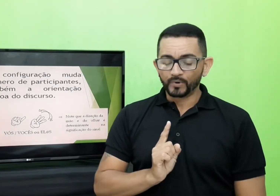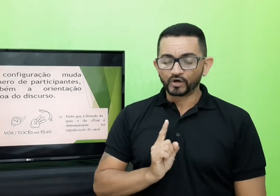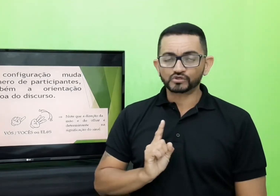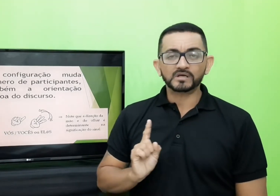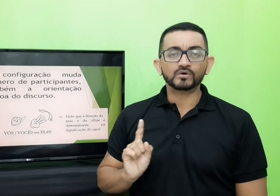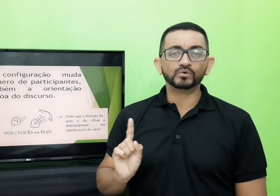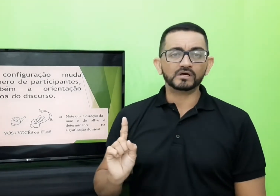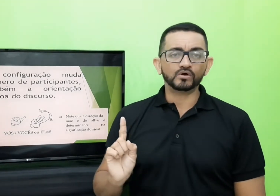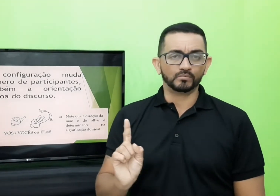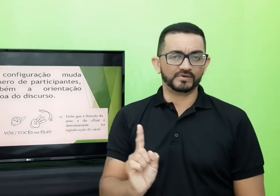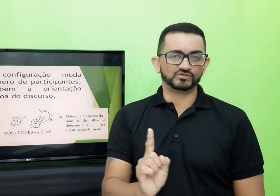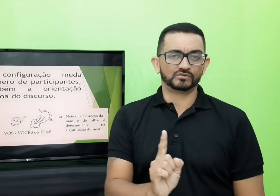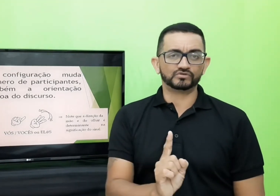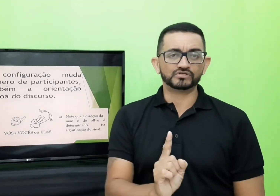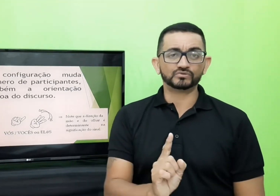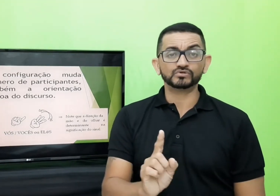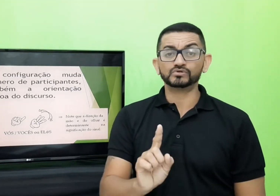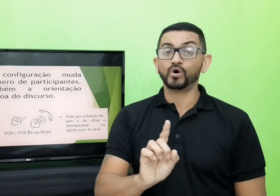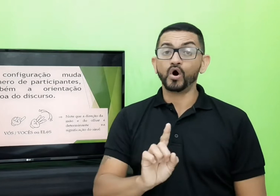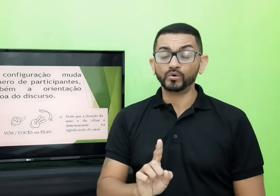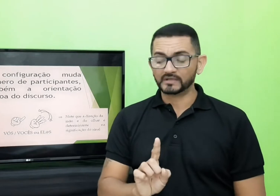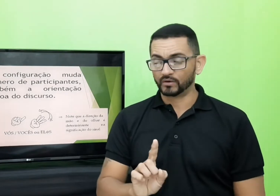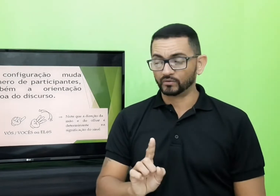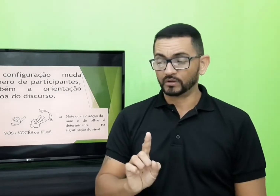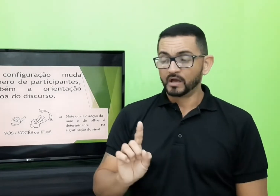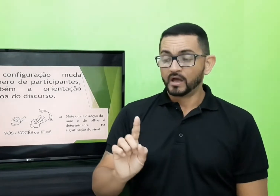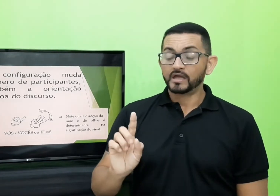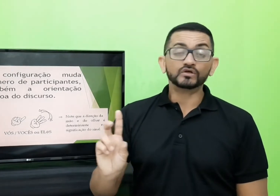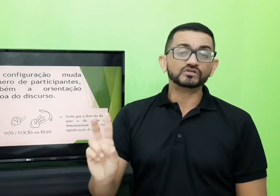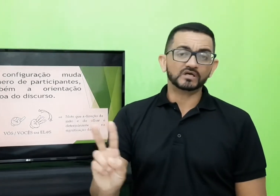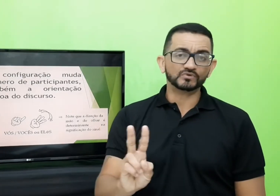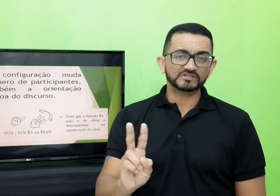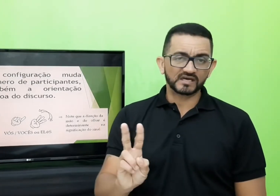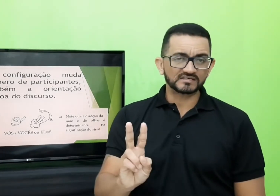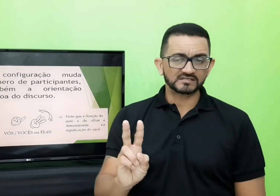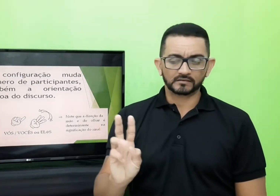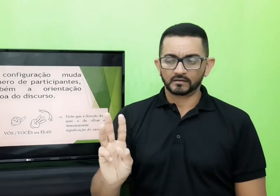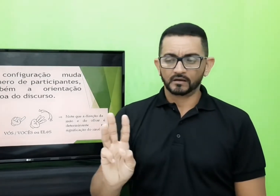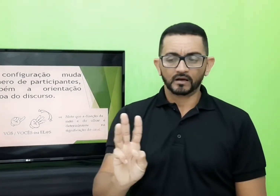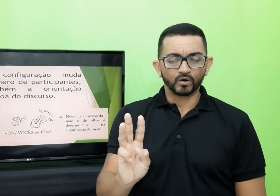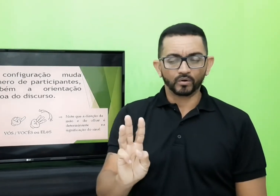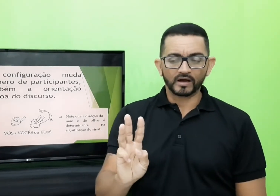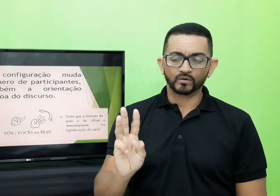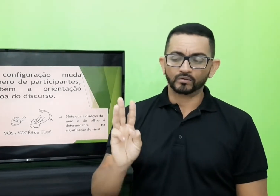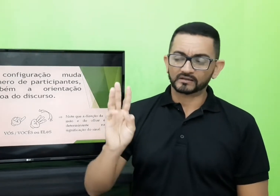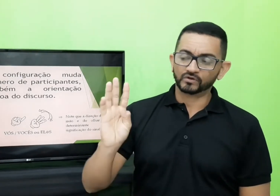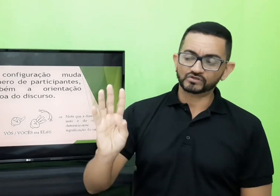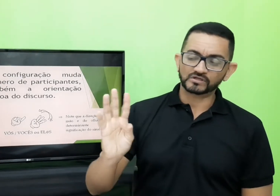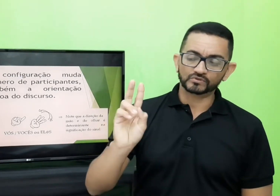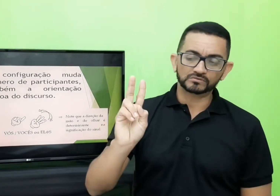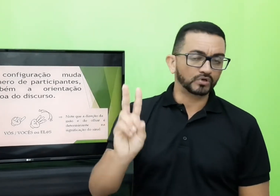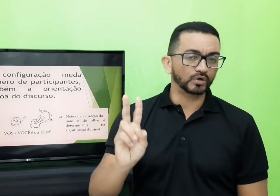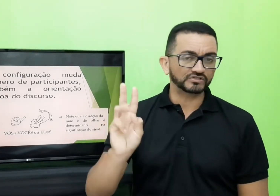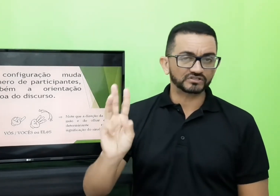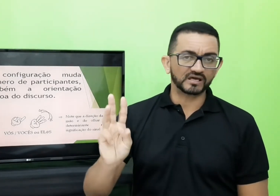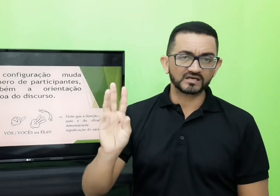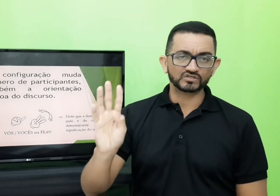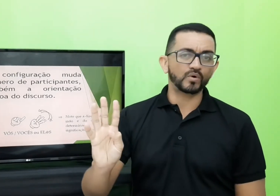pode me incluir como pessoa do discurso ou não. E nós temos nós temos 2, 3,